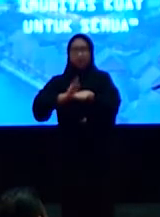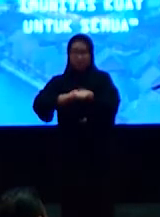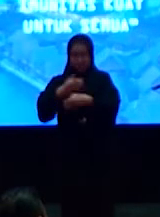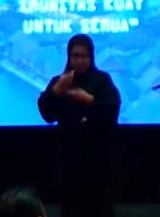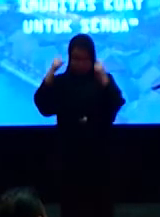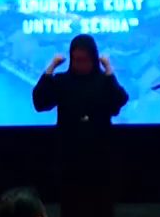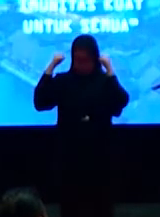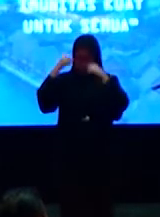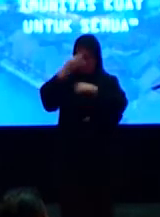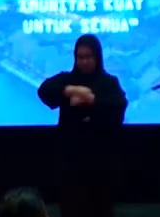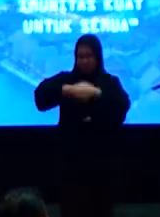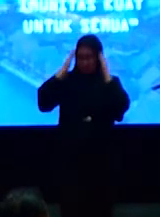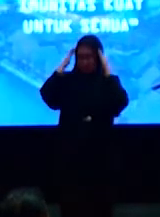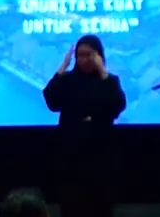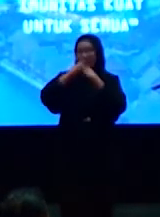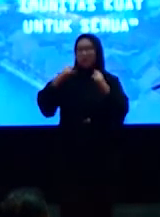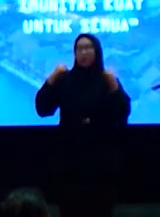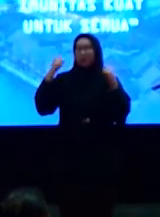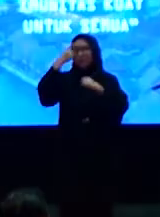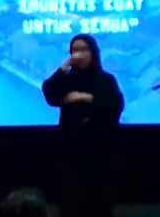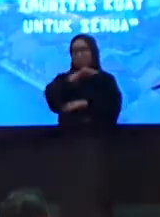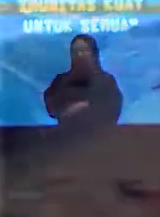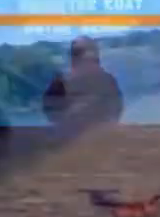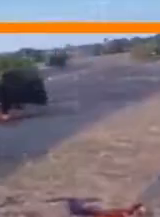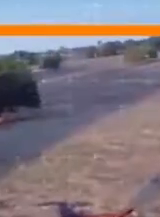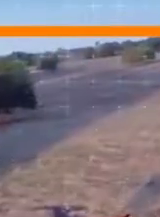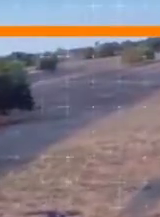kesehatan Kota yang kuat untuk